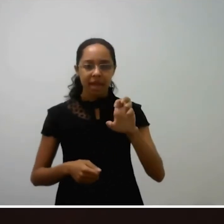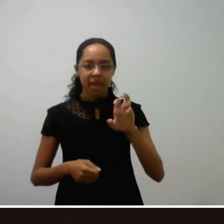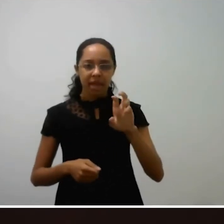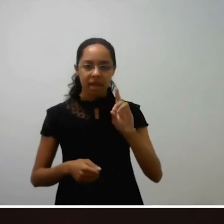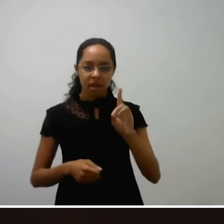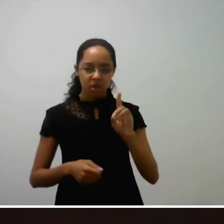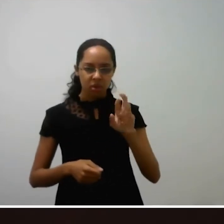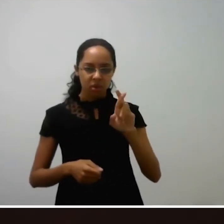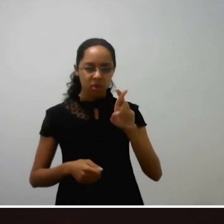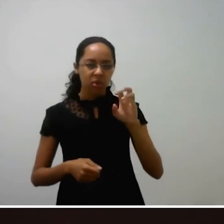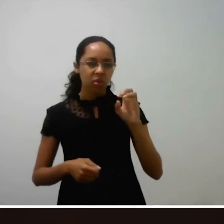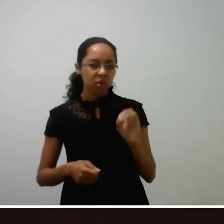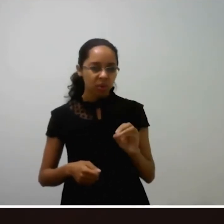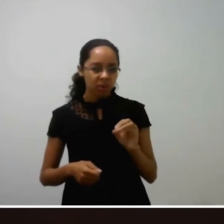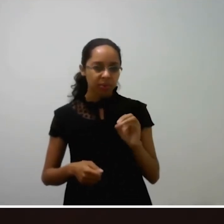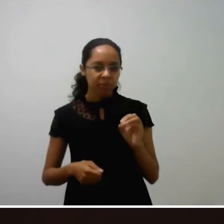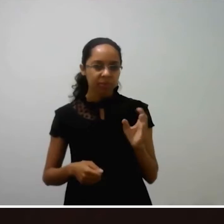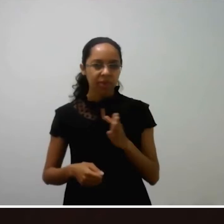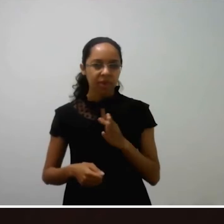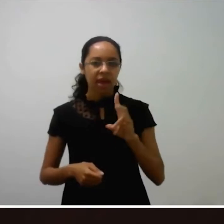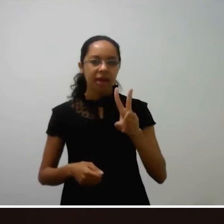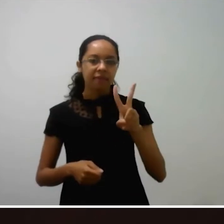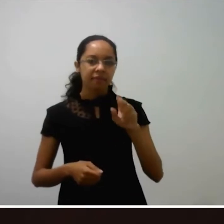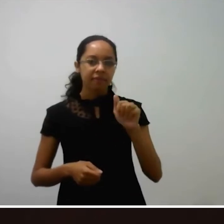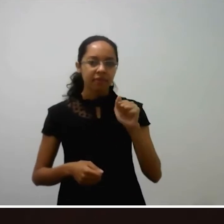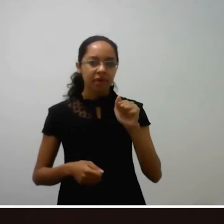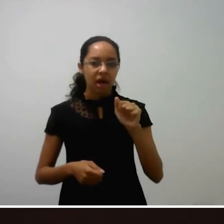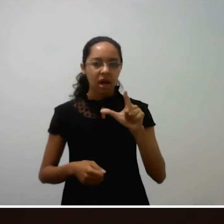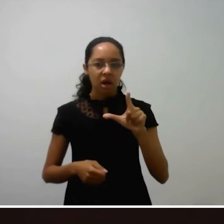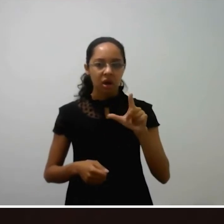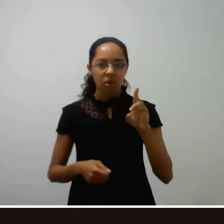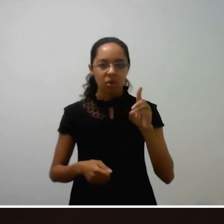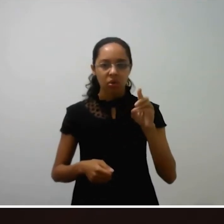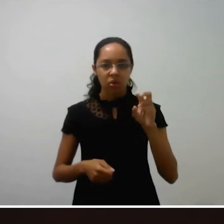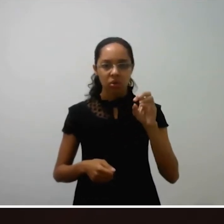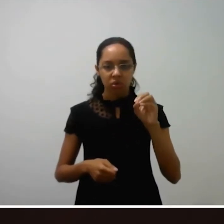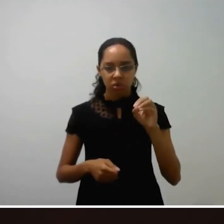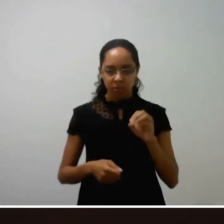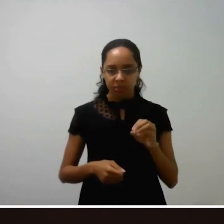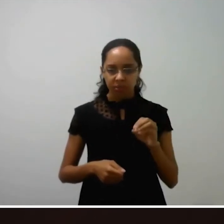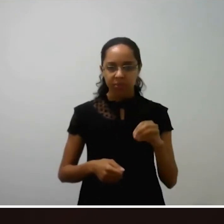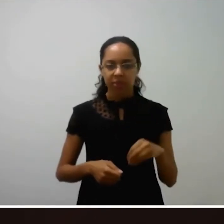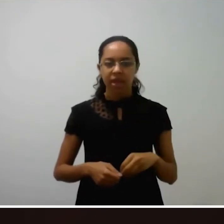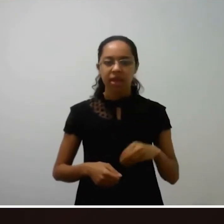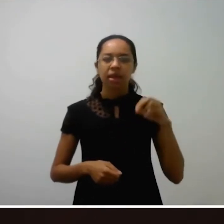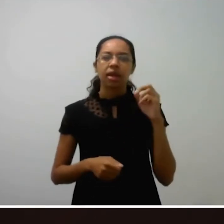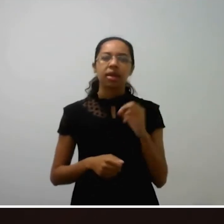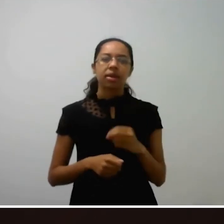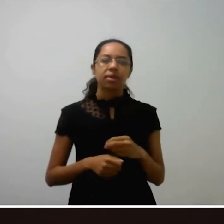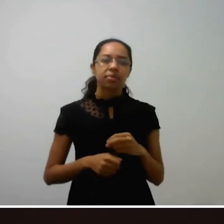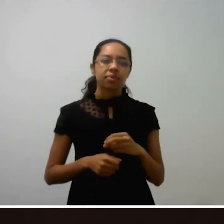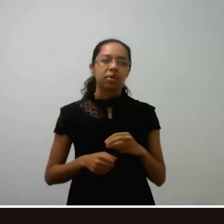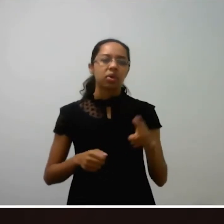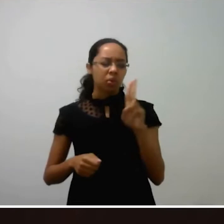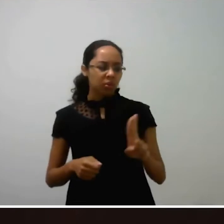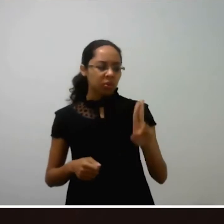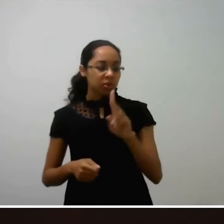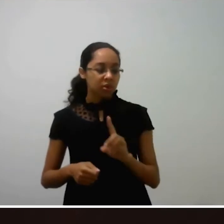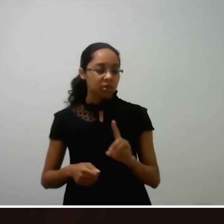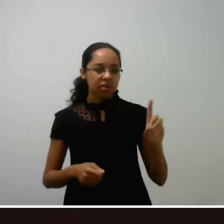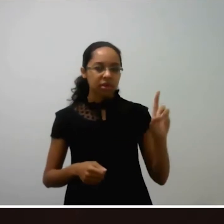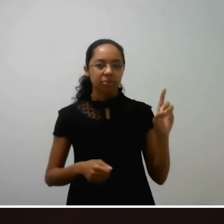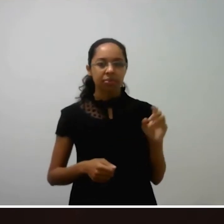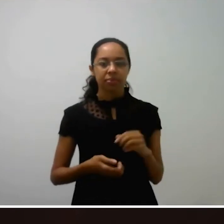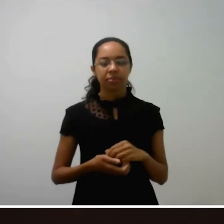ler o André Miller, ele vai dizer para você que na verdade os